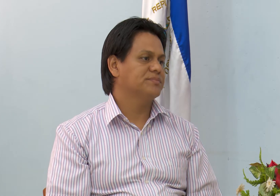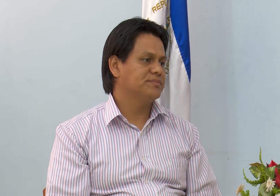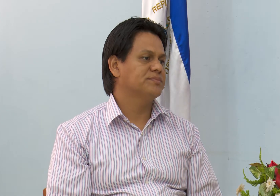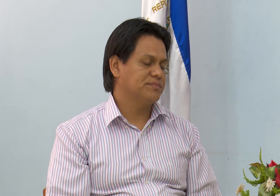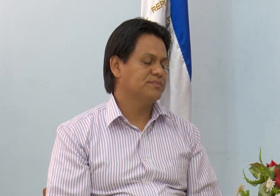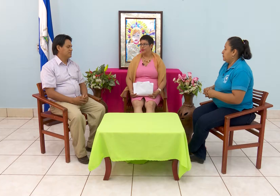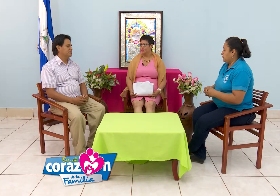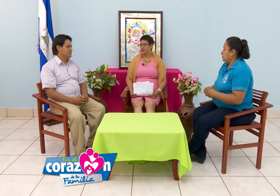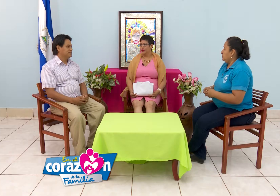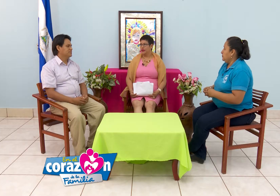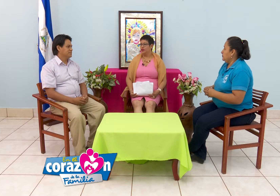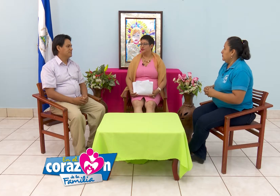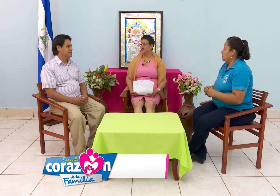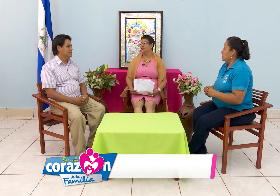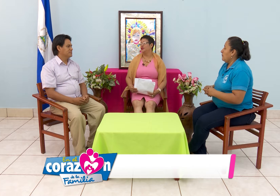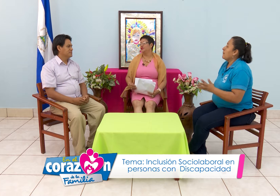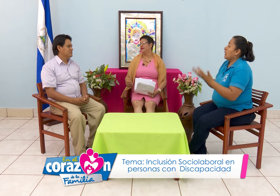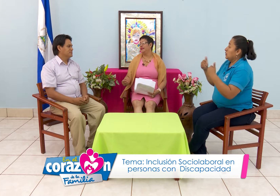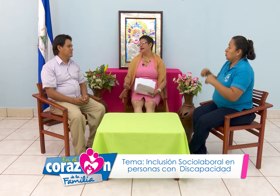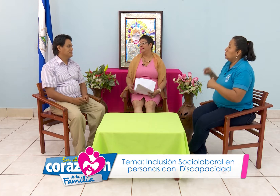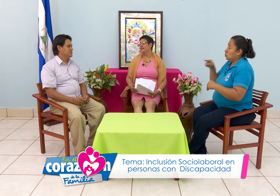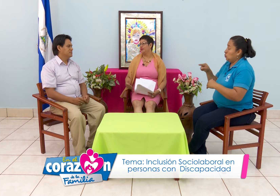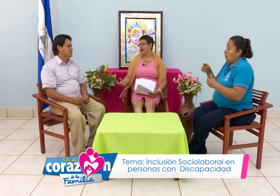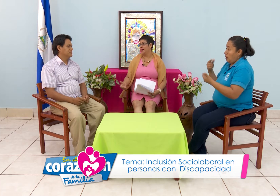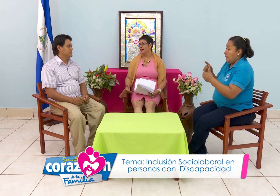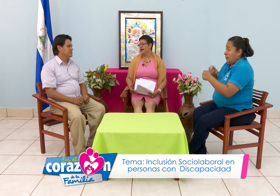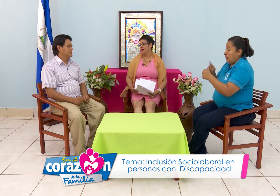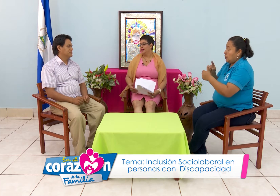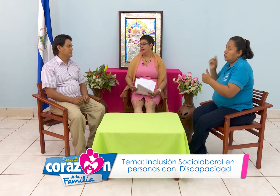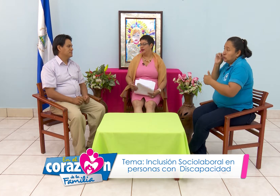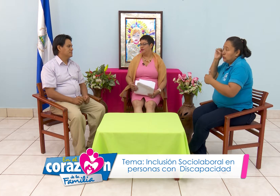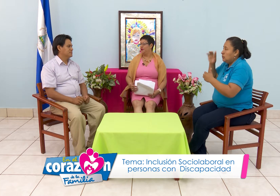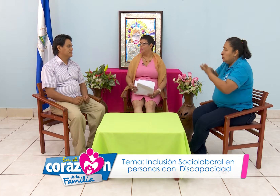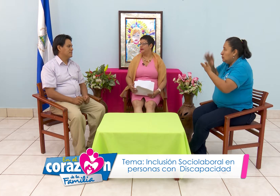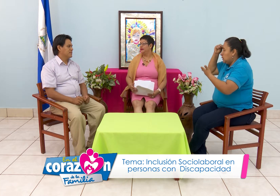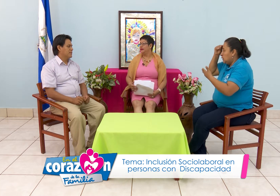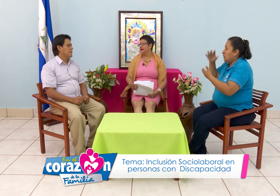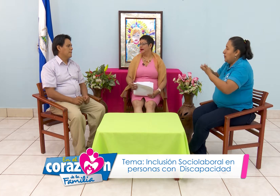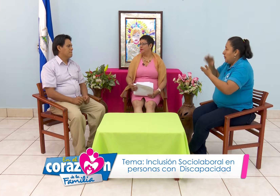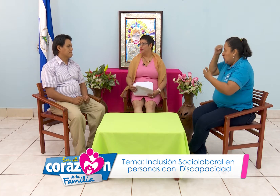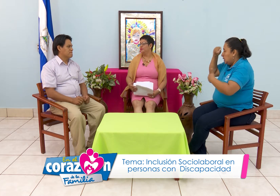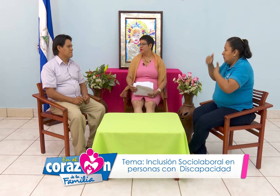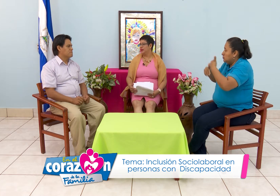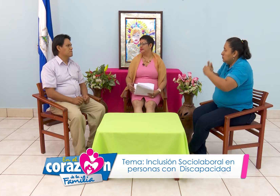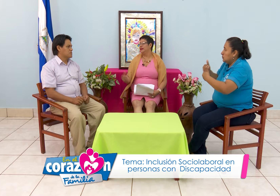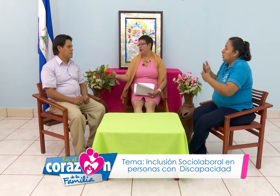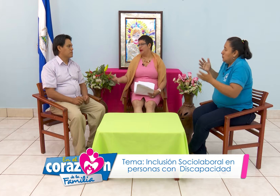señas. Entonces, algunas de tus habilidades desarrolladas fueron aprendidas, digamos, o impulsadas desde la escuela